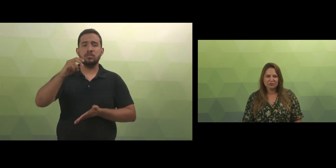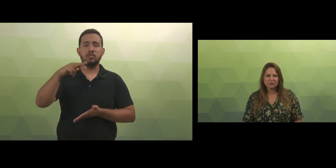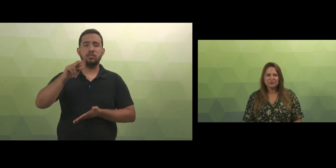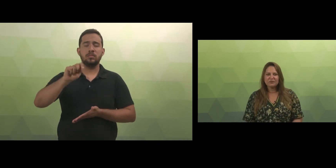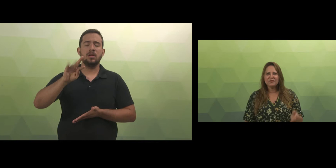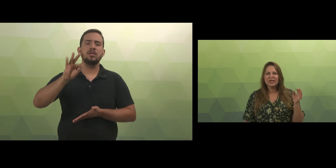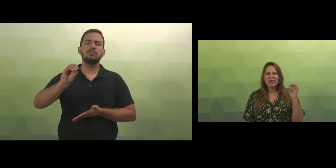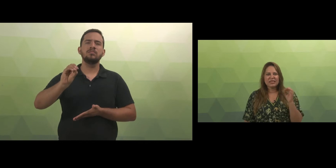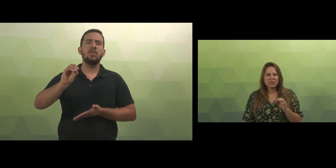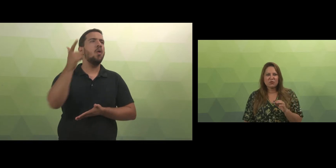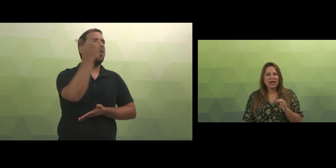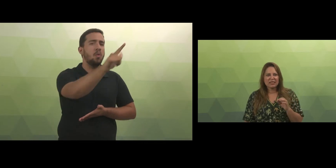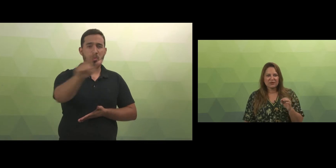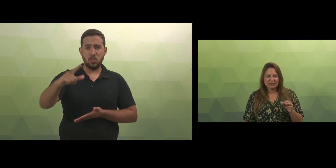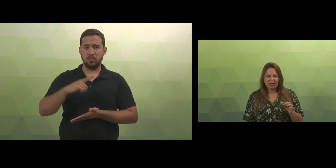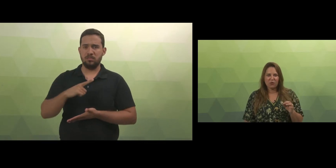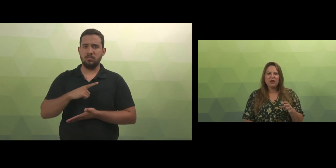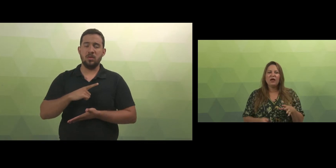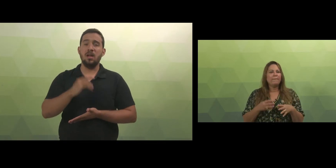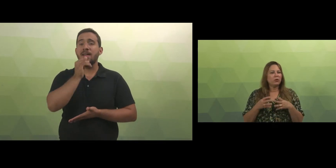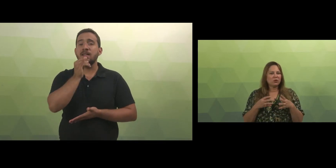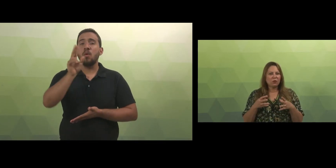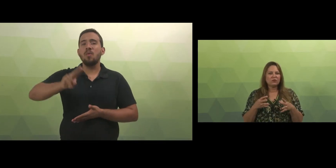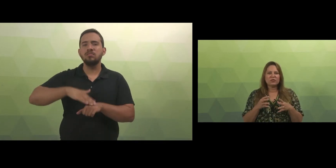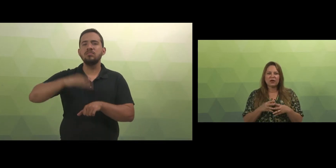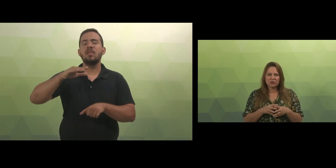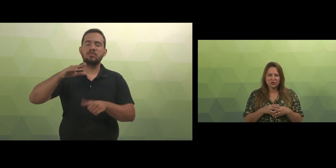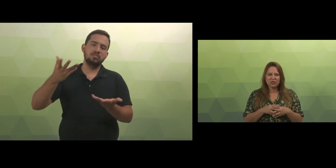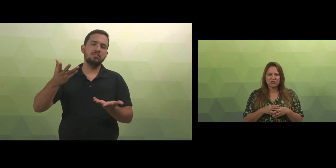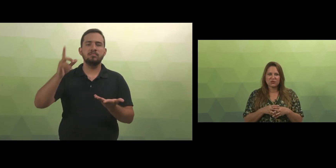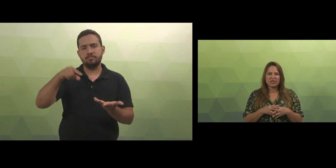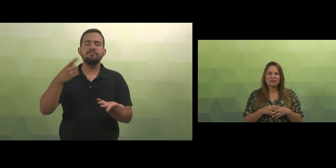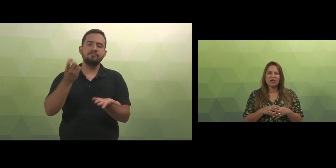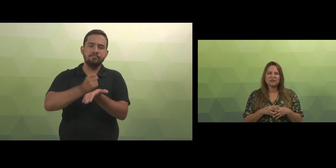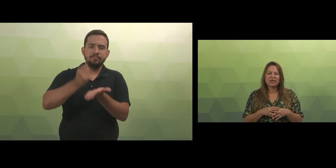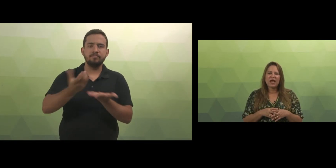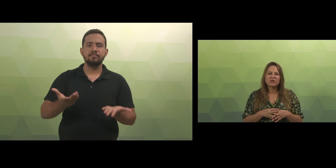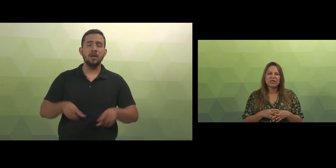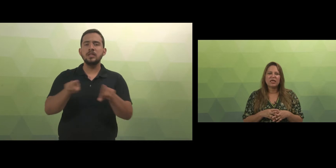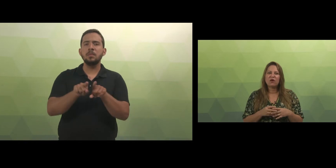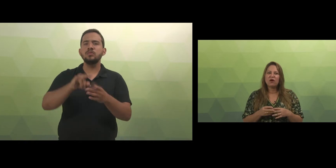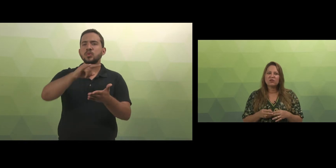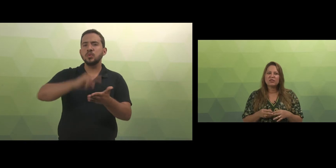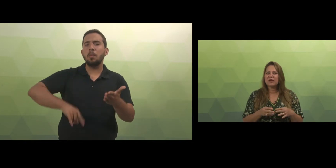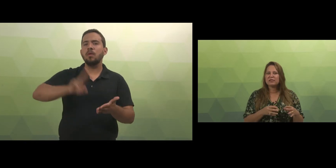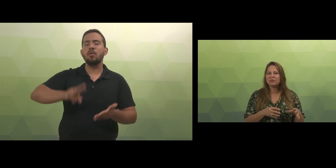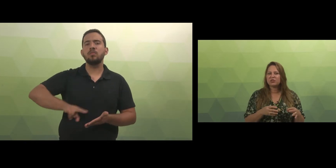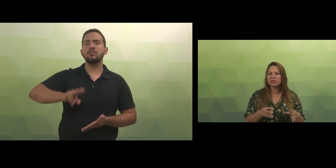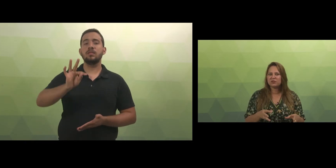exemplo. Existe uma classificação muito comum dos negócios jurídicos. Eles são classificados em